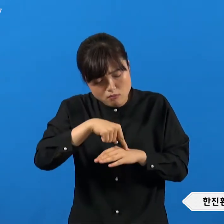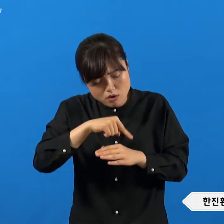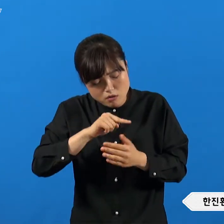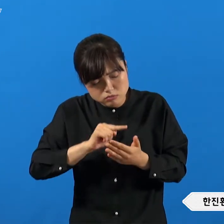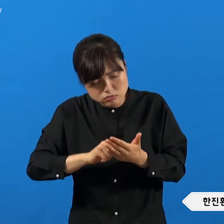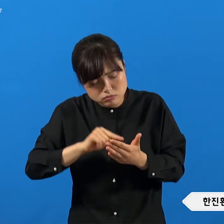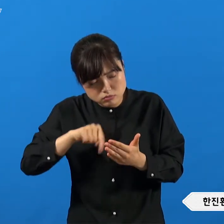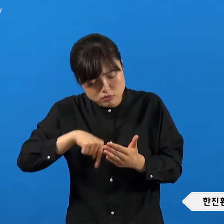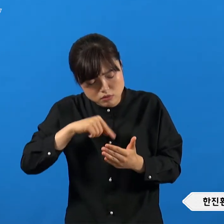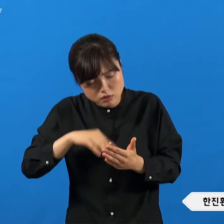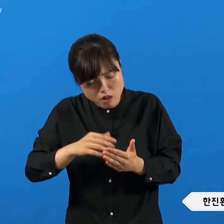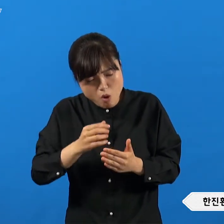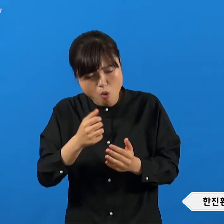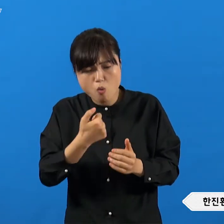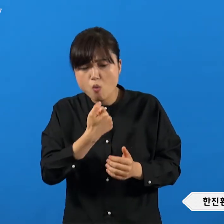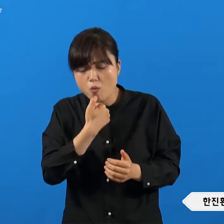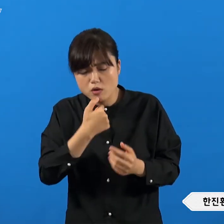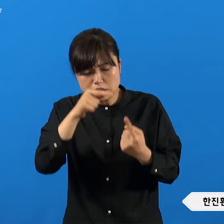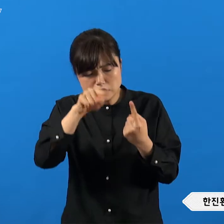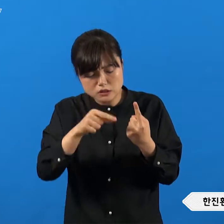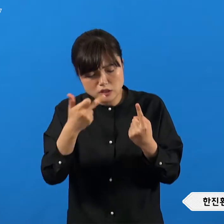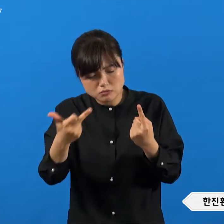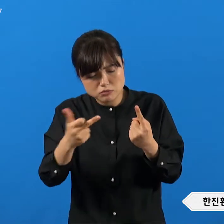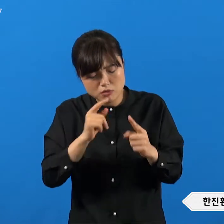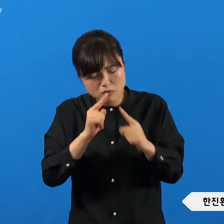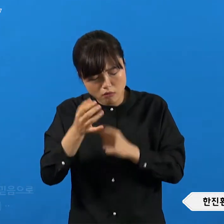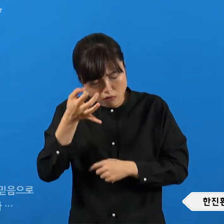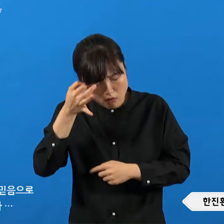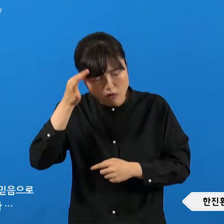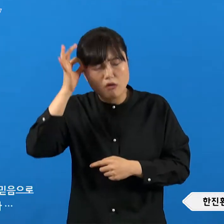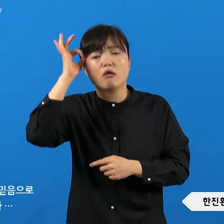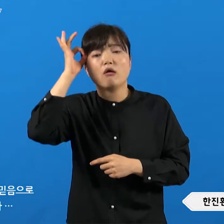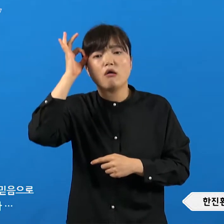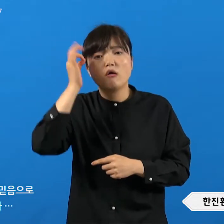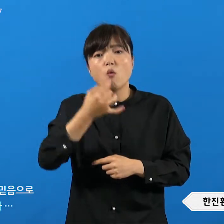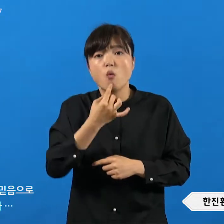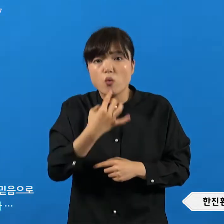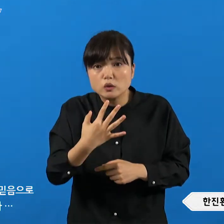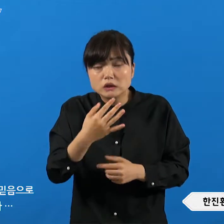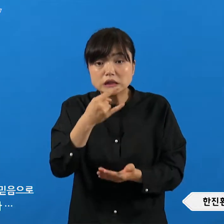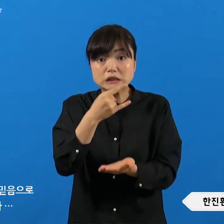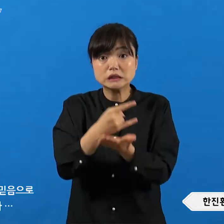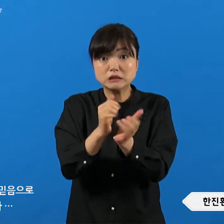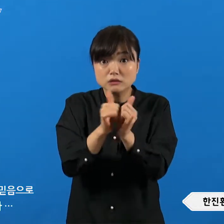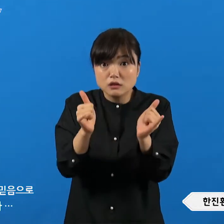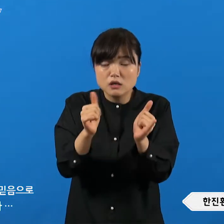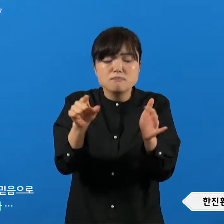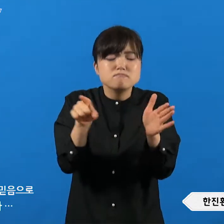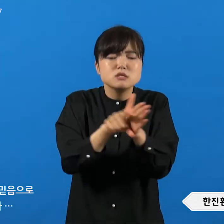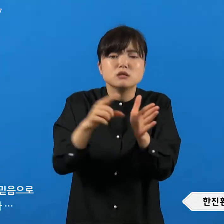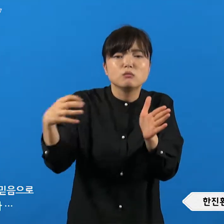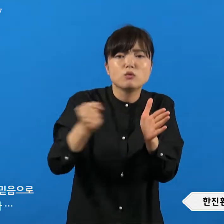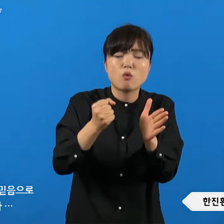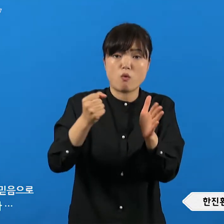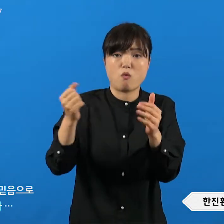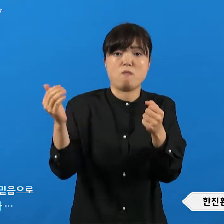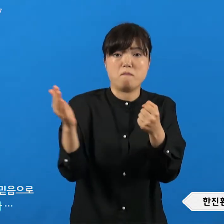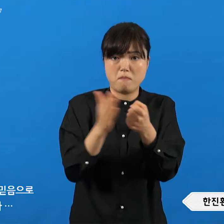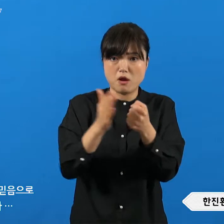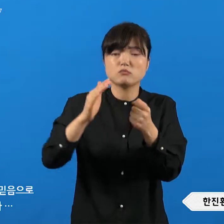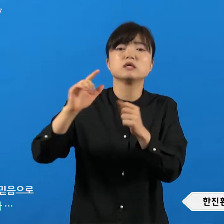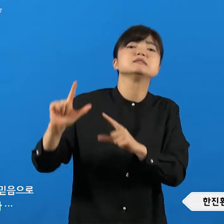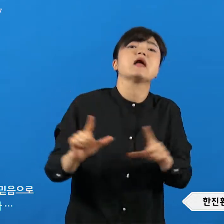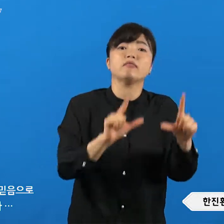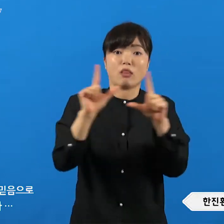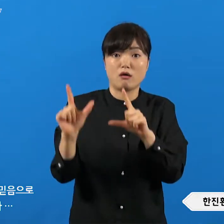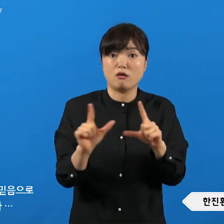갑자기 로마서 1장 17절의 말씀이 떠올랐습니다. 오직 의인은 믿음으로 말미암아